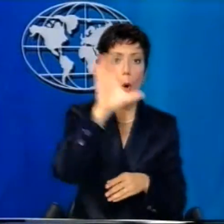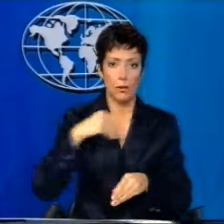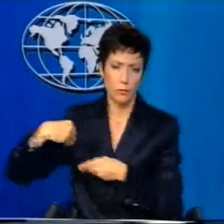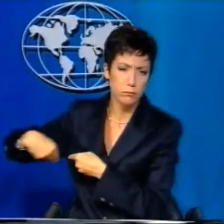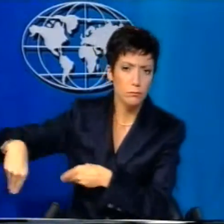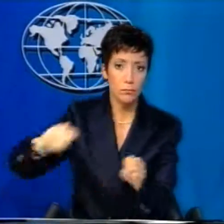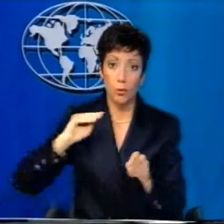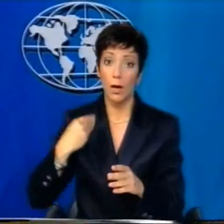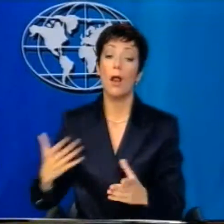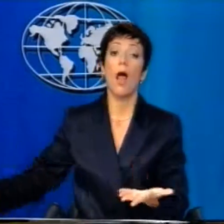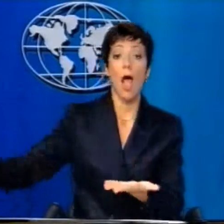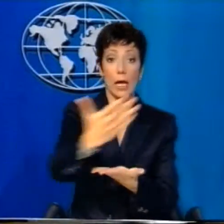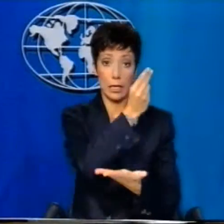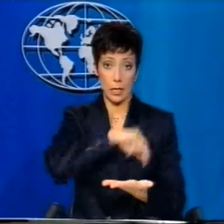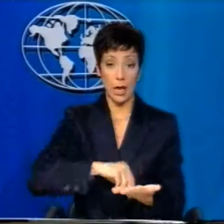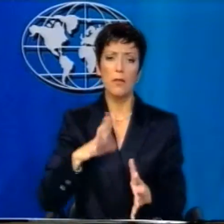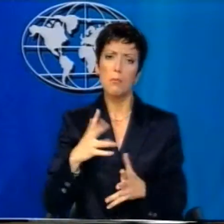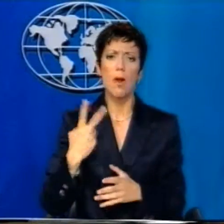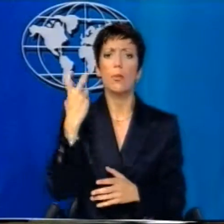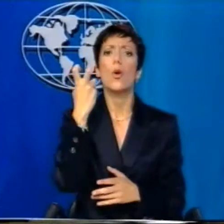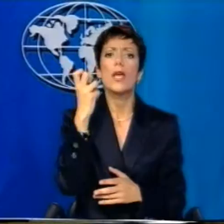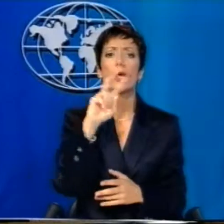αστυνομία ανέρχονται στα 20 δισεκατομμύρια δραχμές.